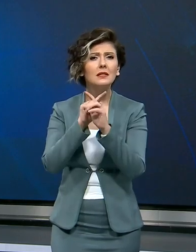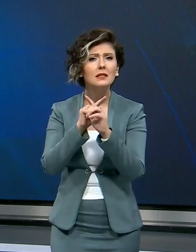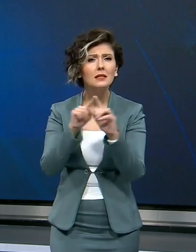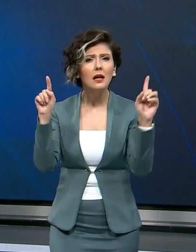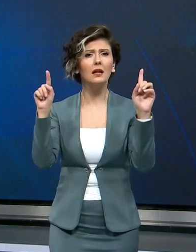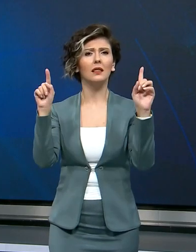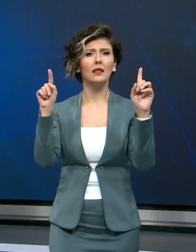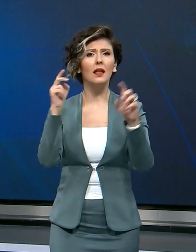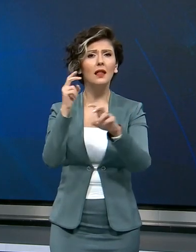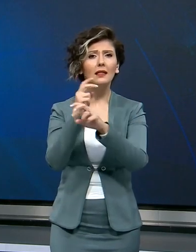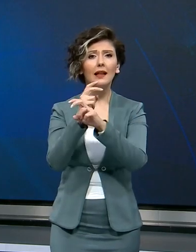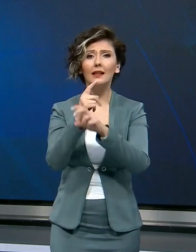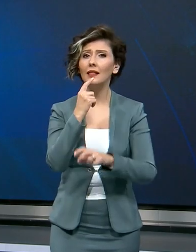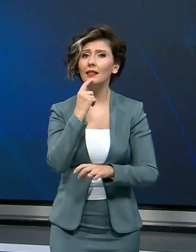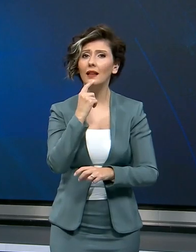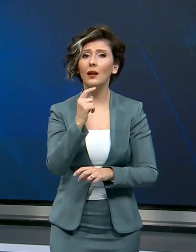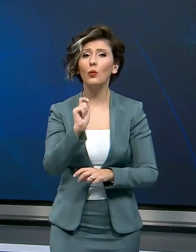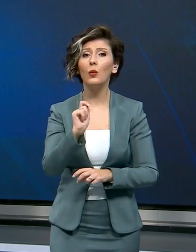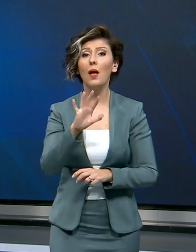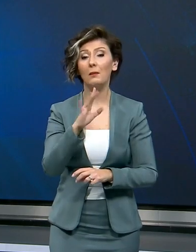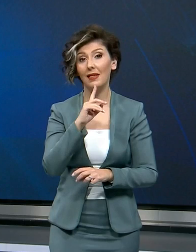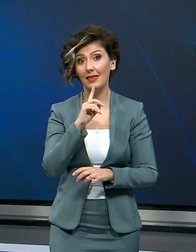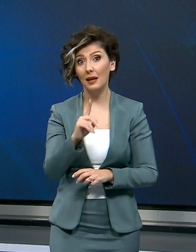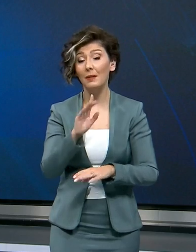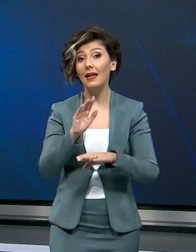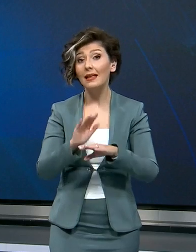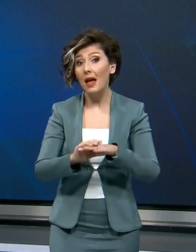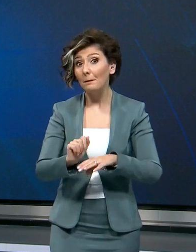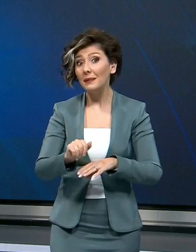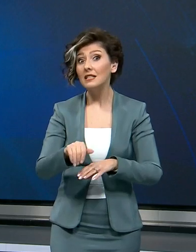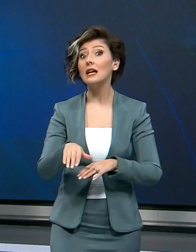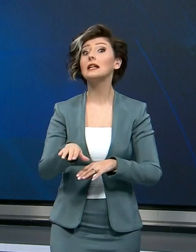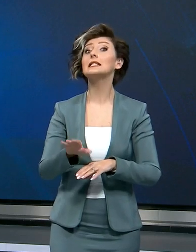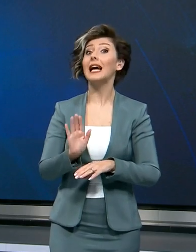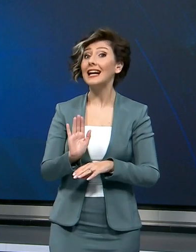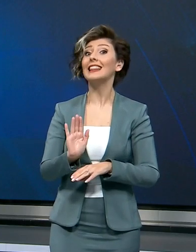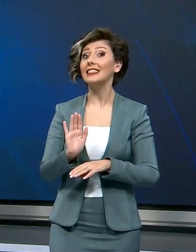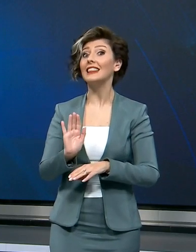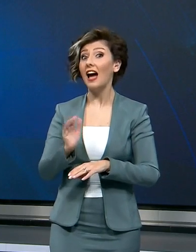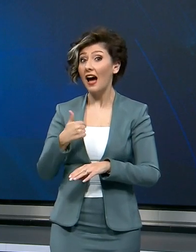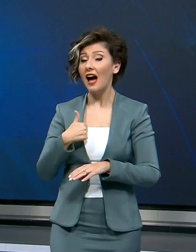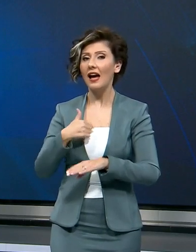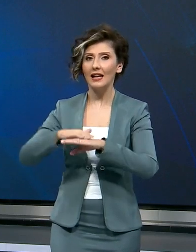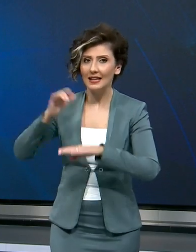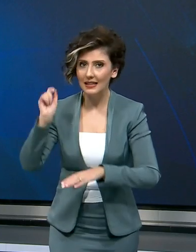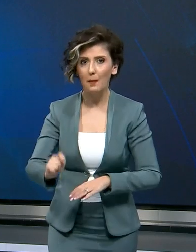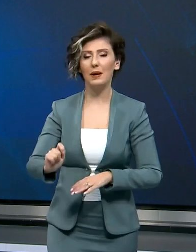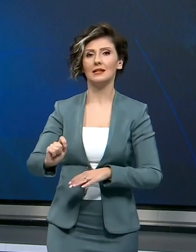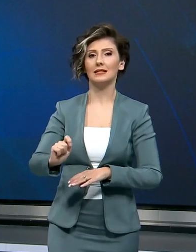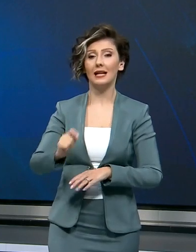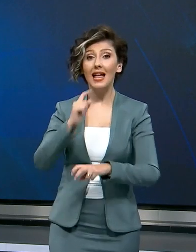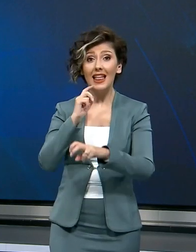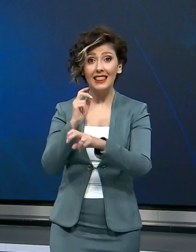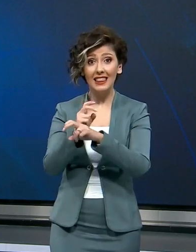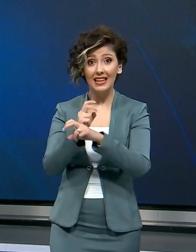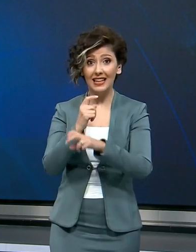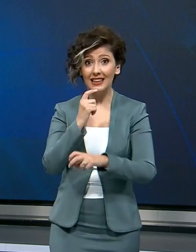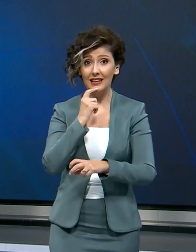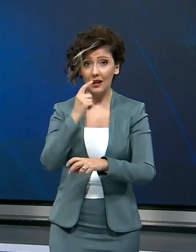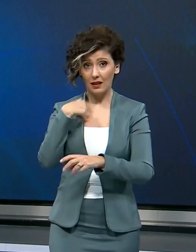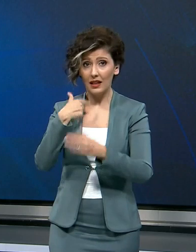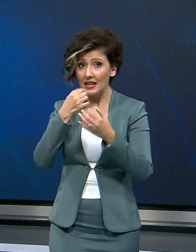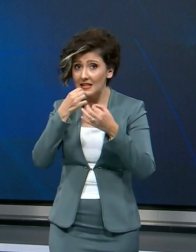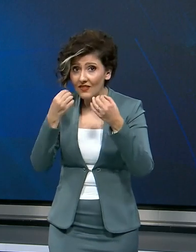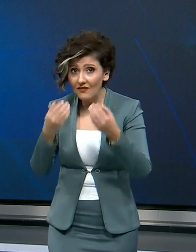Sakın ola ki tehdit dilini kullanma derim. Yapmayacaksak da yaparız. Yani tehdit diline boyun eğen bir millet değiliz